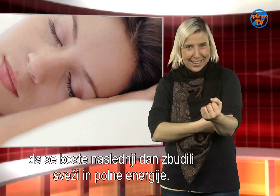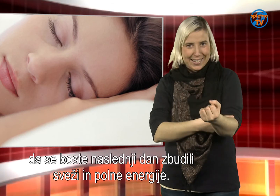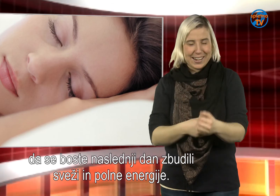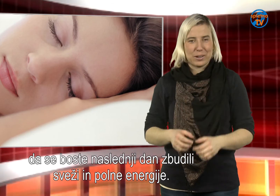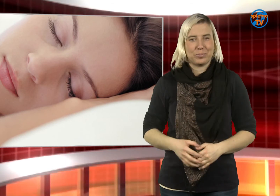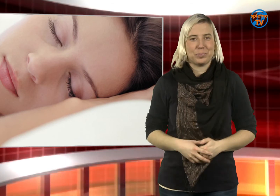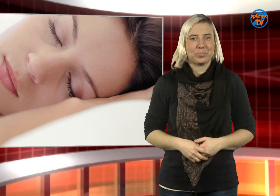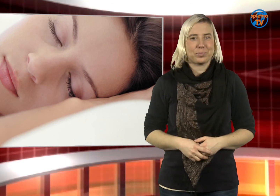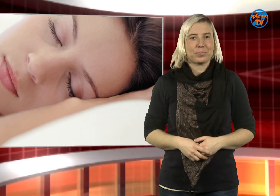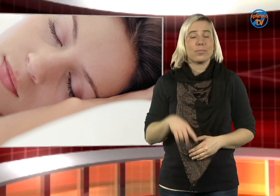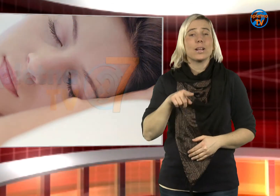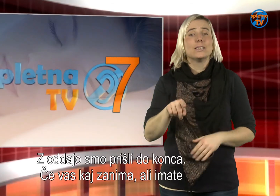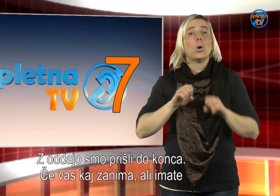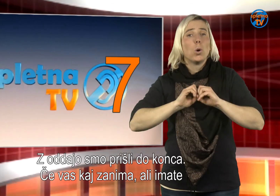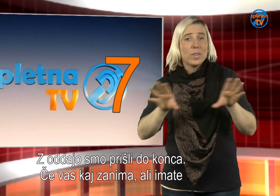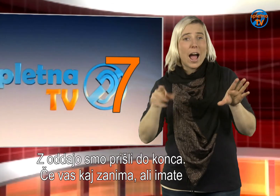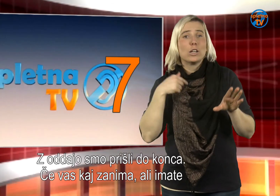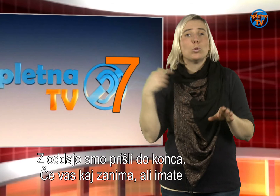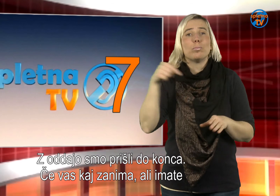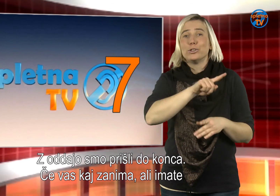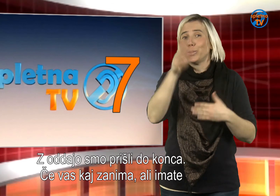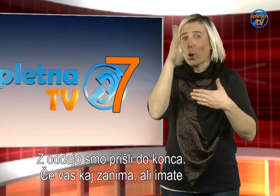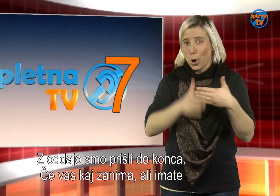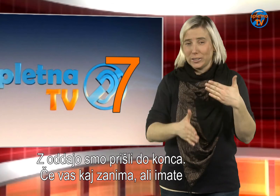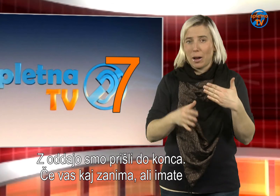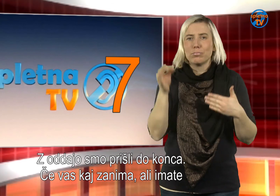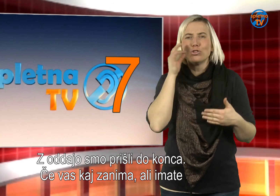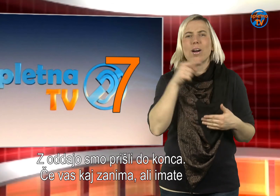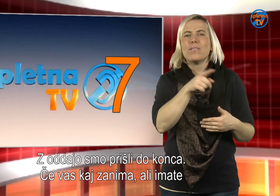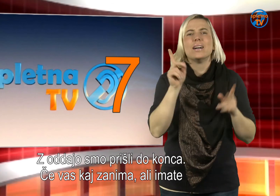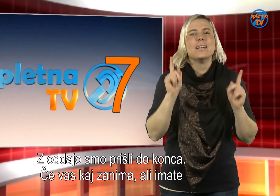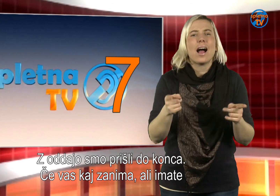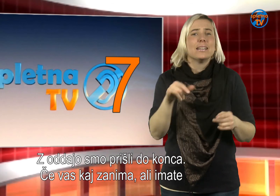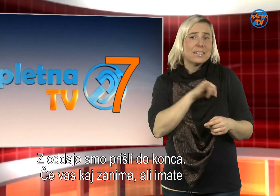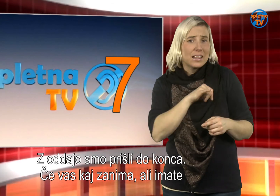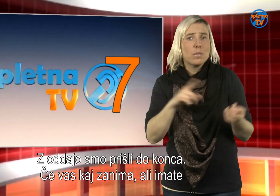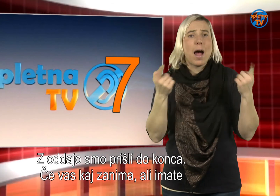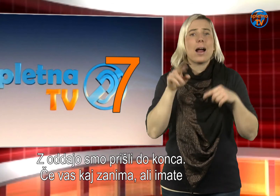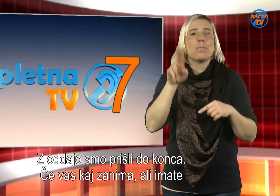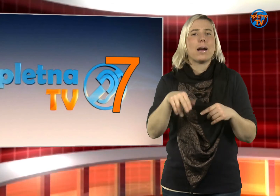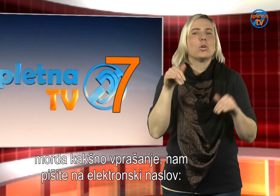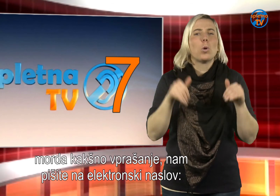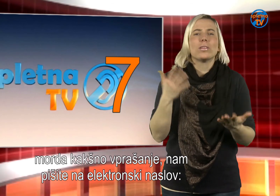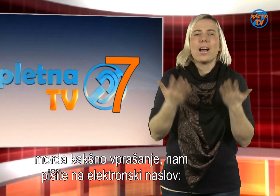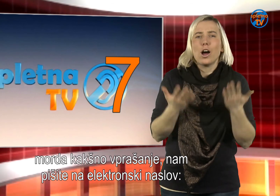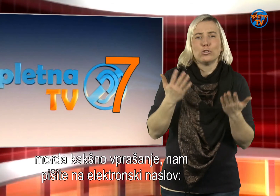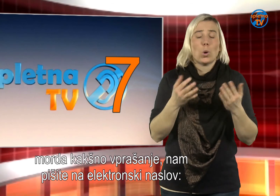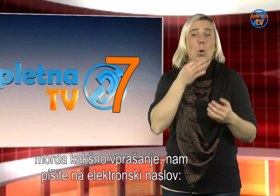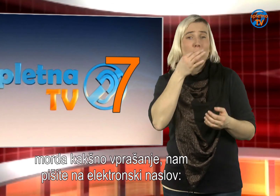energije. Z oddajo smo prišli do konca. Če vas kaj zanima ali imate morda kakšno vprašanje,